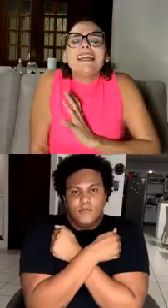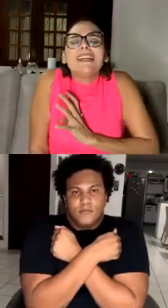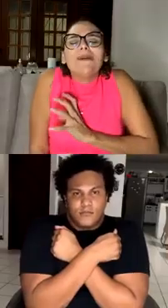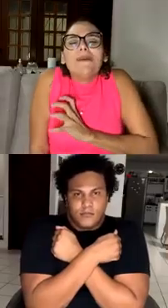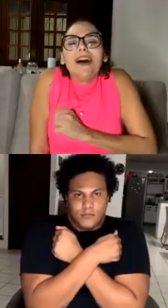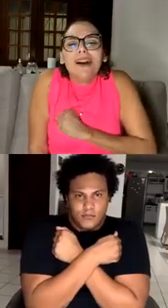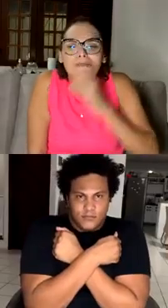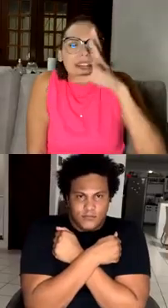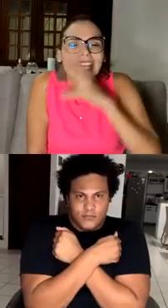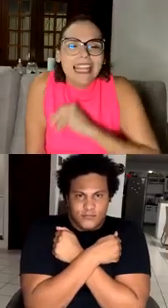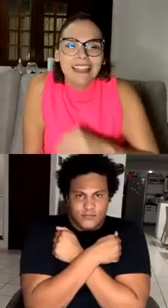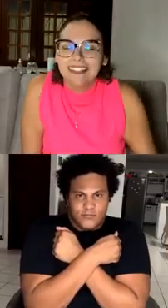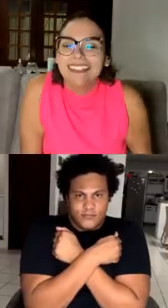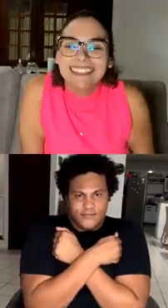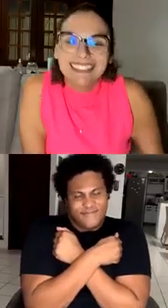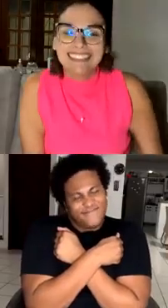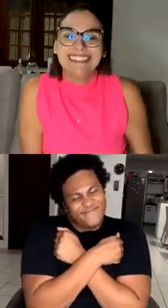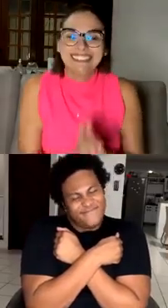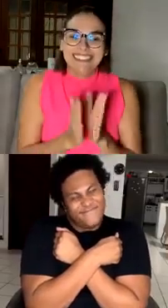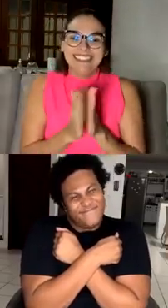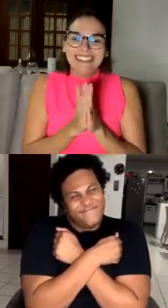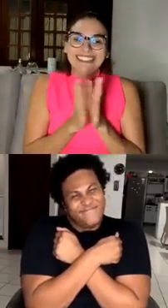Família, eu amo, lindo.